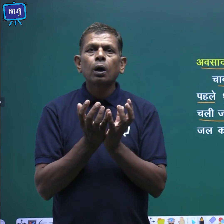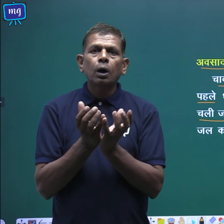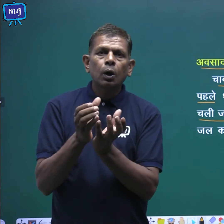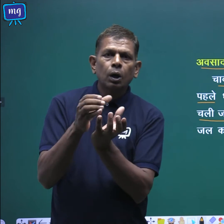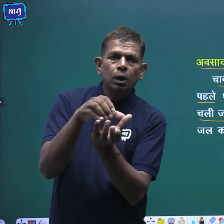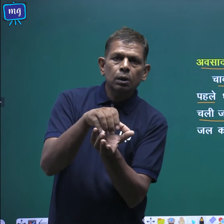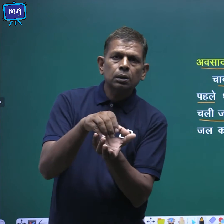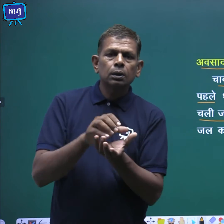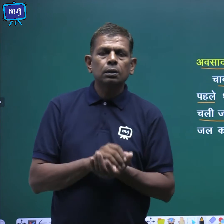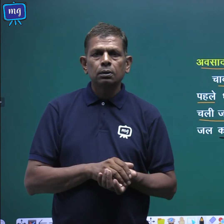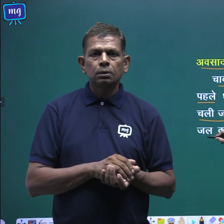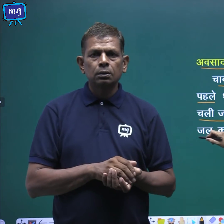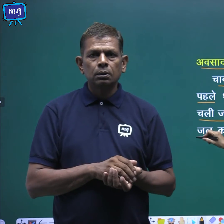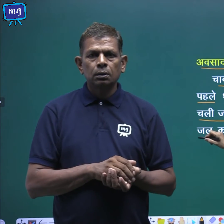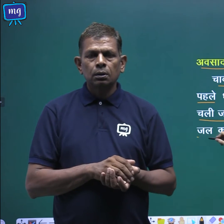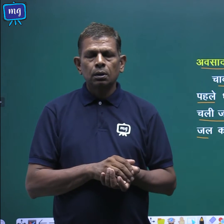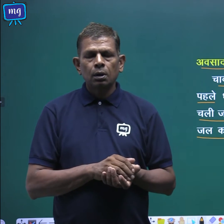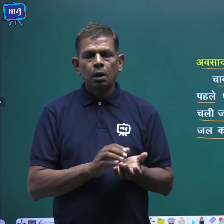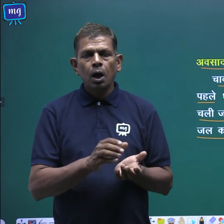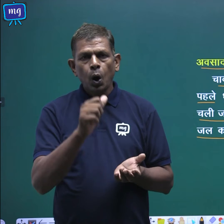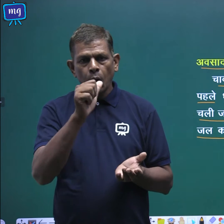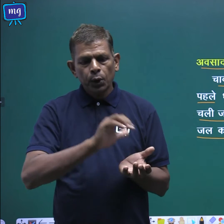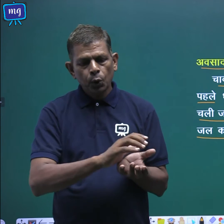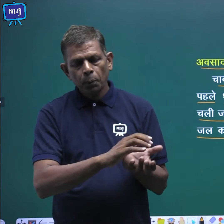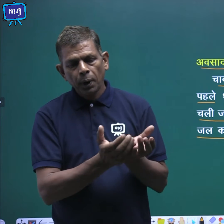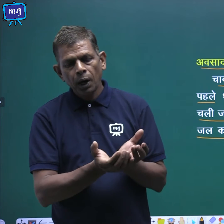टेढ़ा करके जल को बाहर